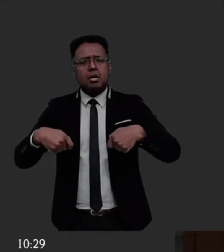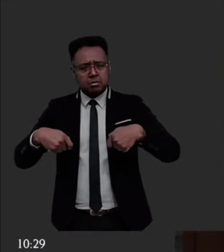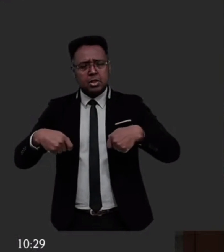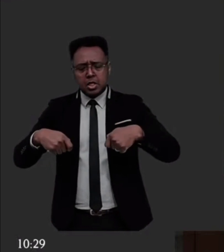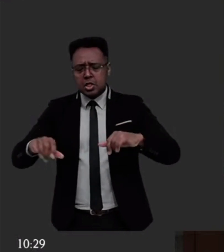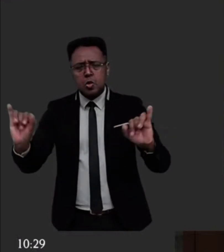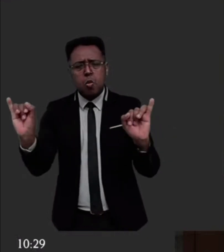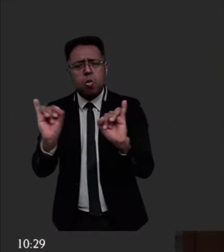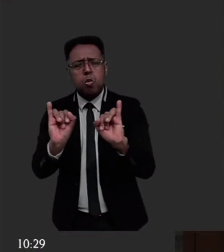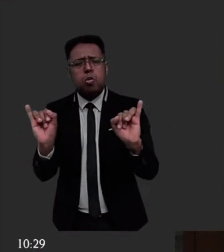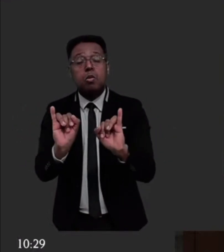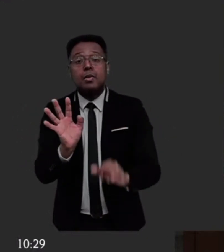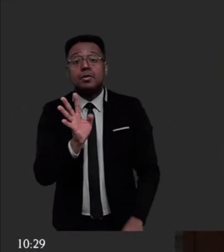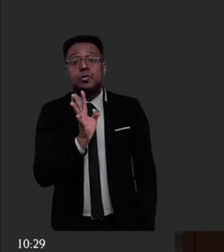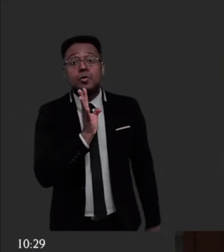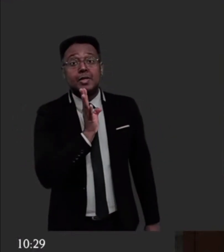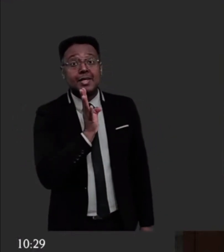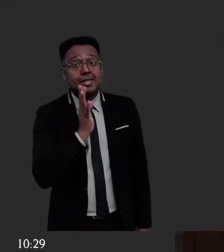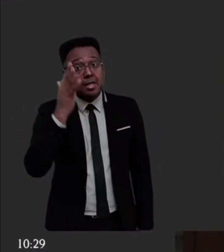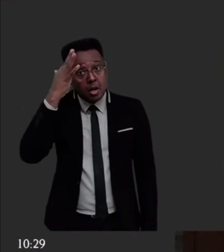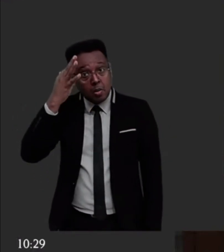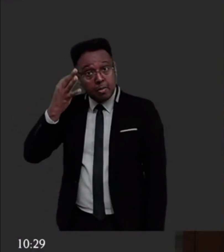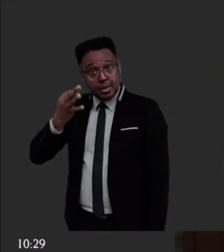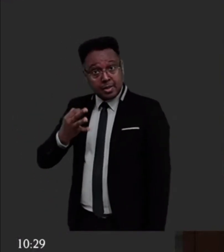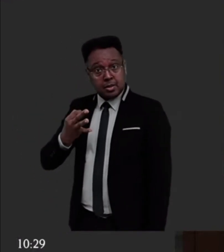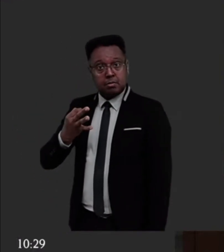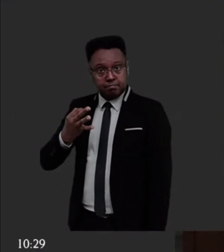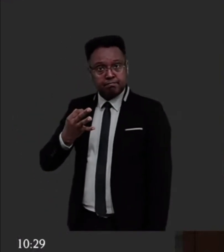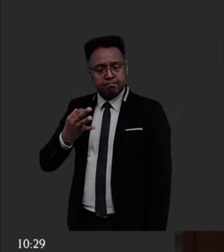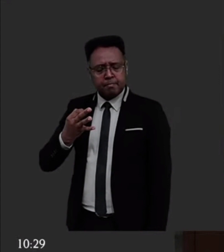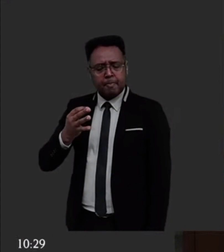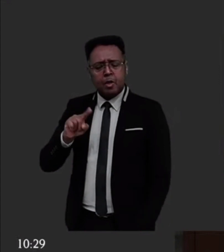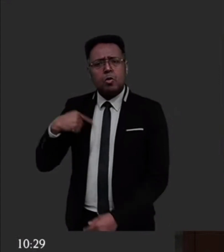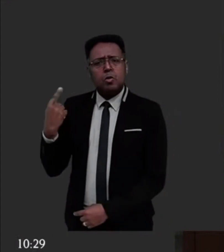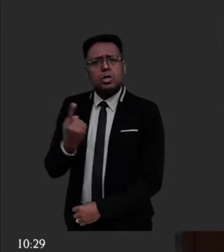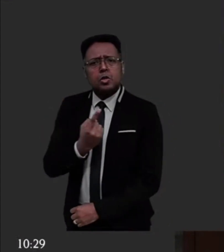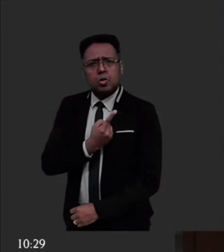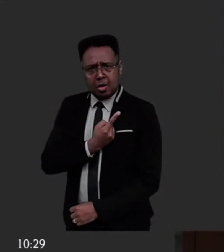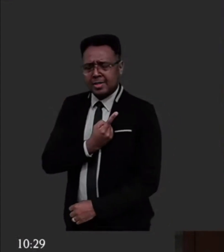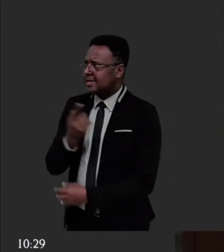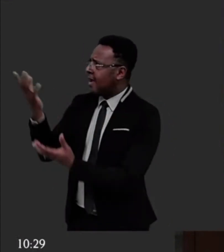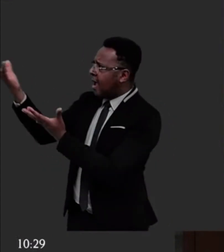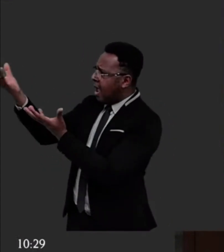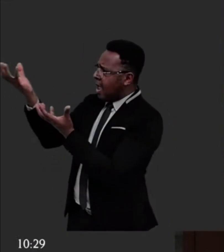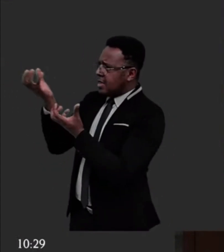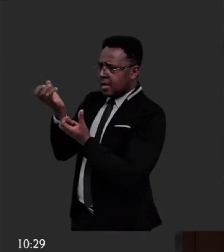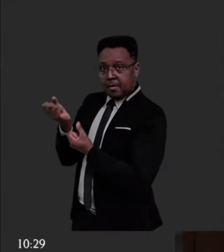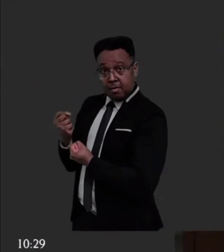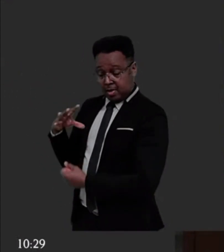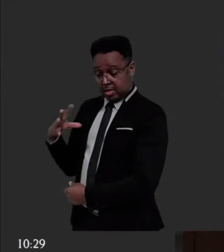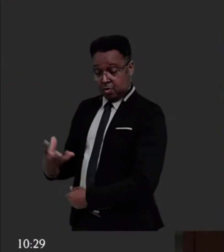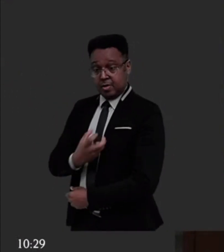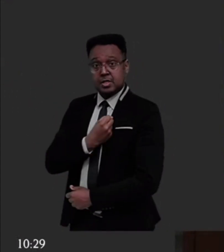nossa Irmandade. O conhecimento alcançado para a salvação e não transmitido constitui